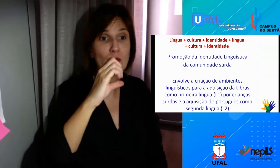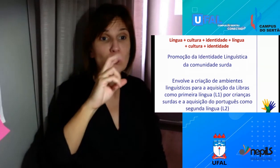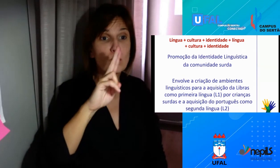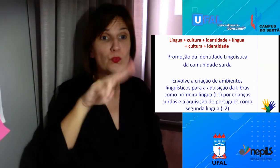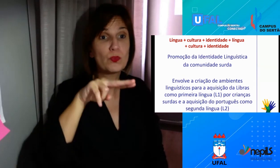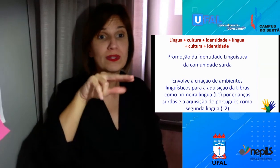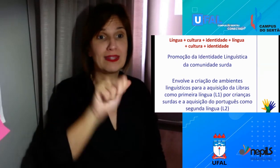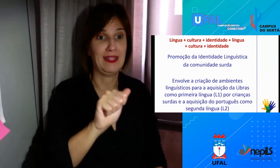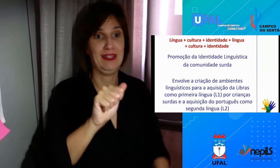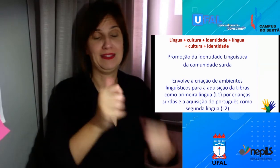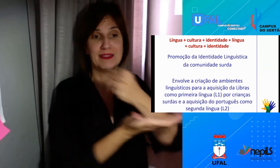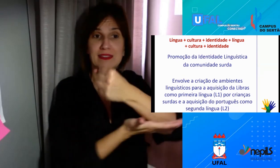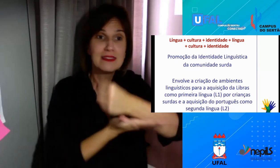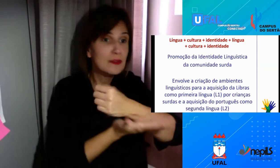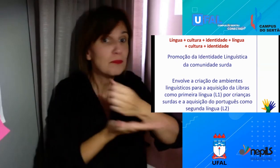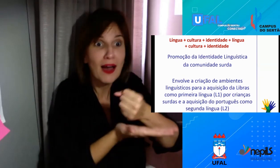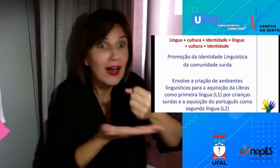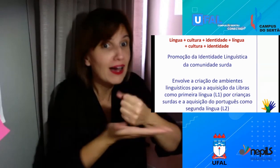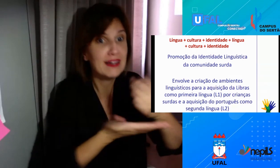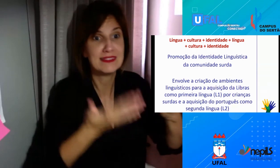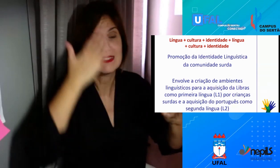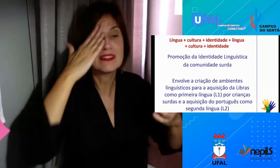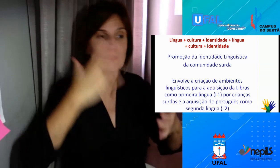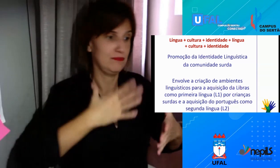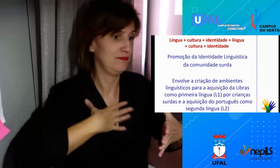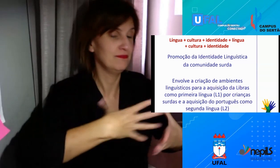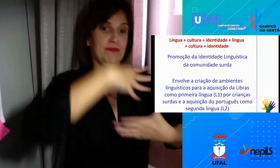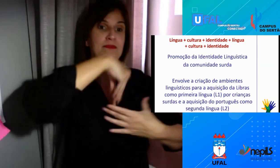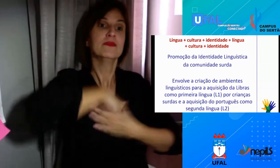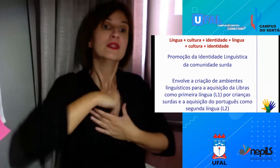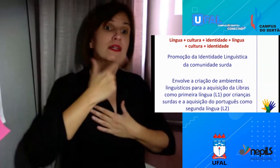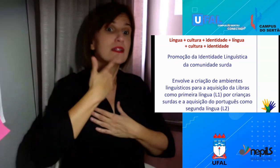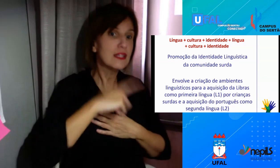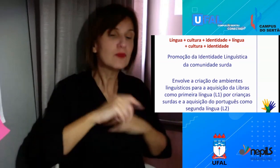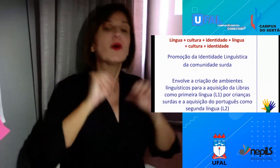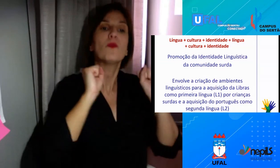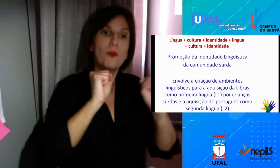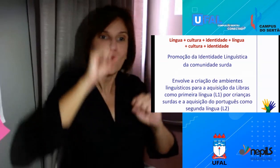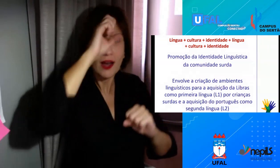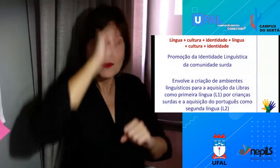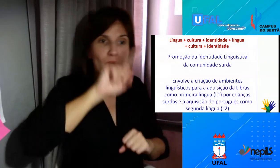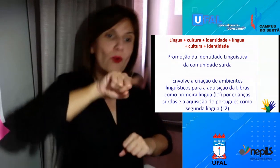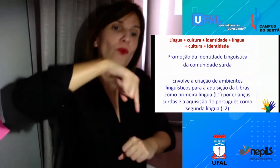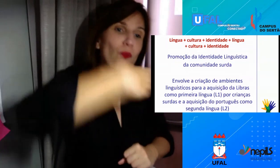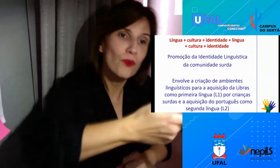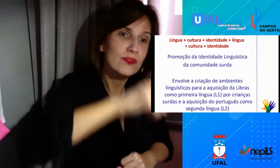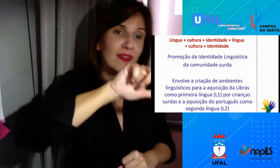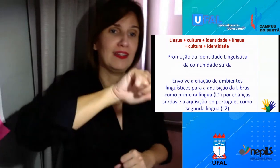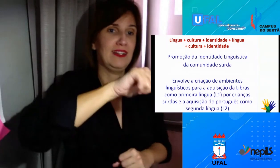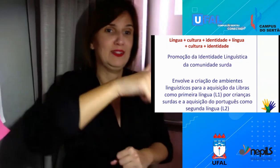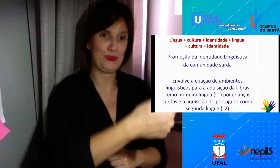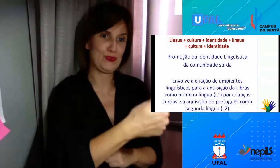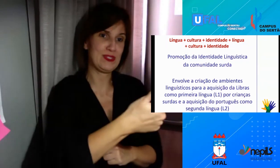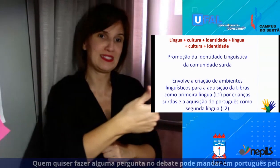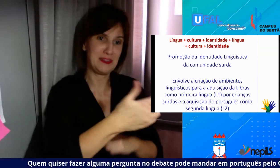muito importante para a aquisição da Libras. Então, é algo básico para que a criança possa